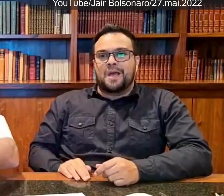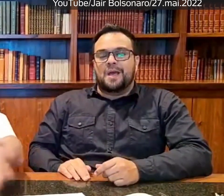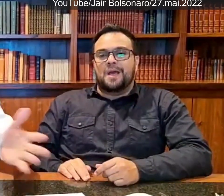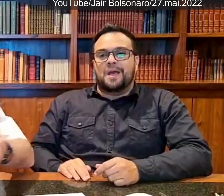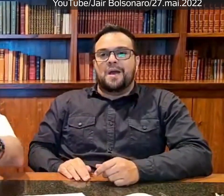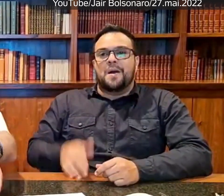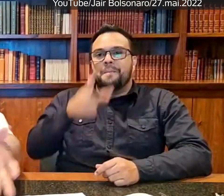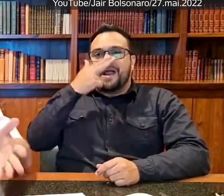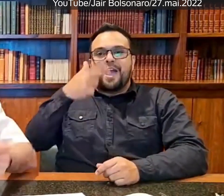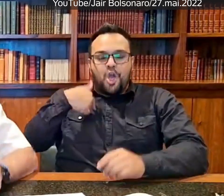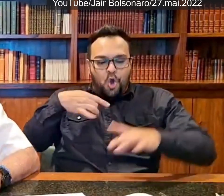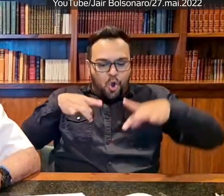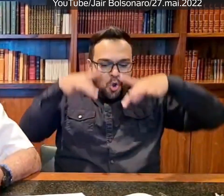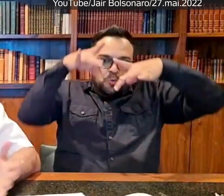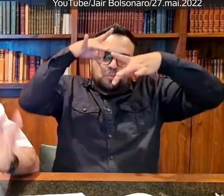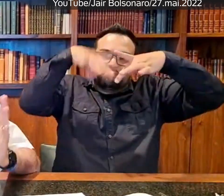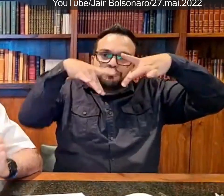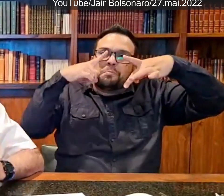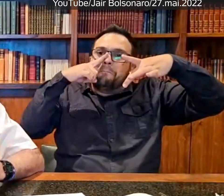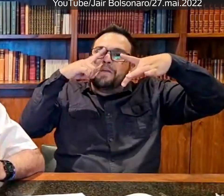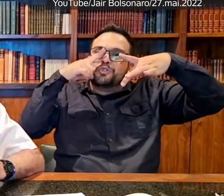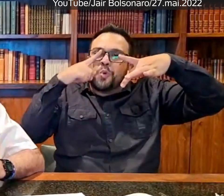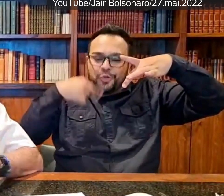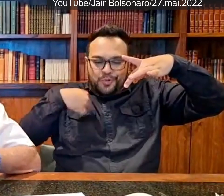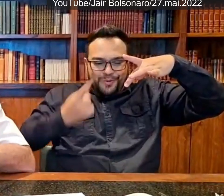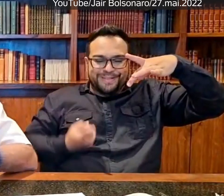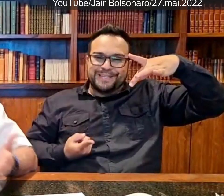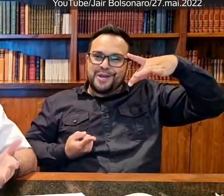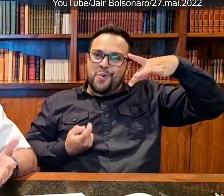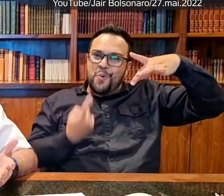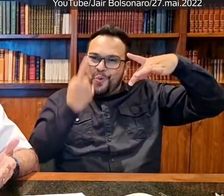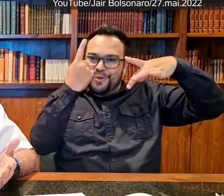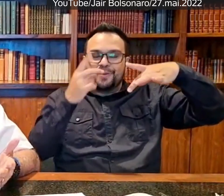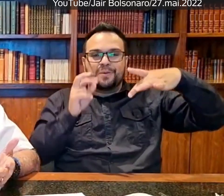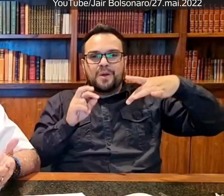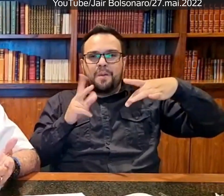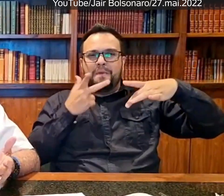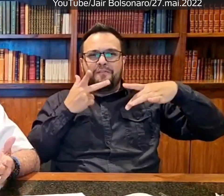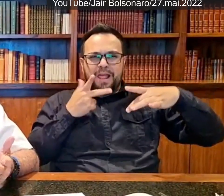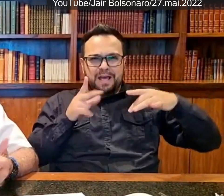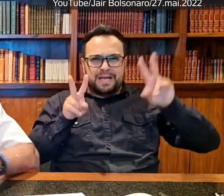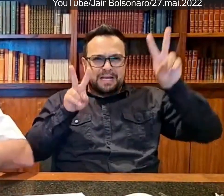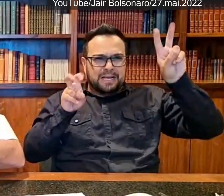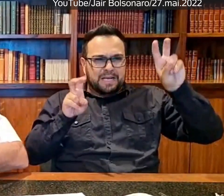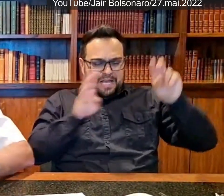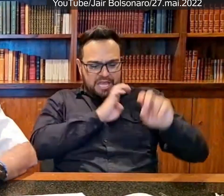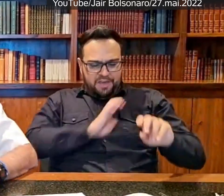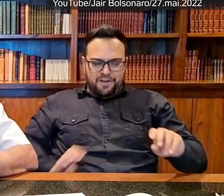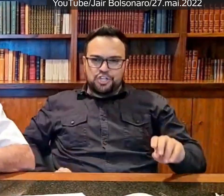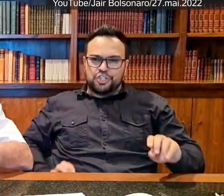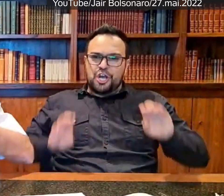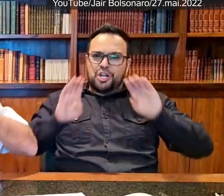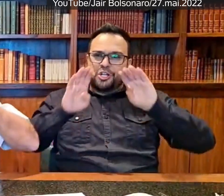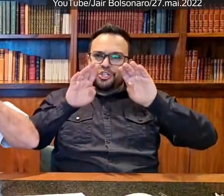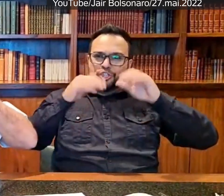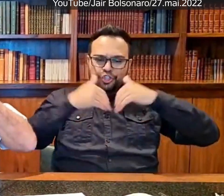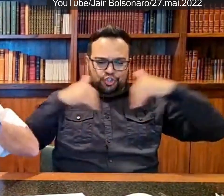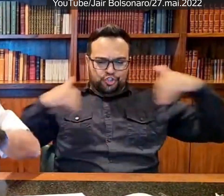último biscoito do saco de bolacha. Mas falar que estão divididos? E daí vem.